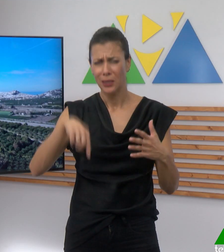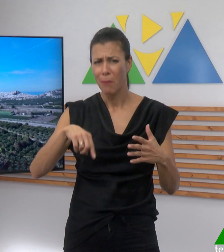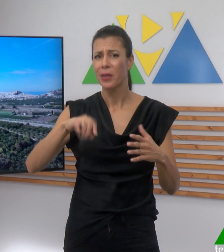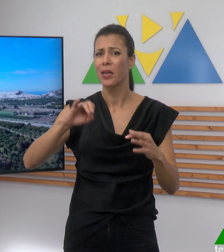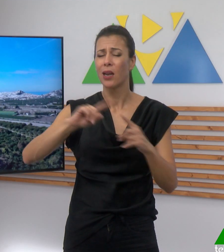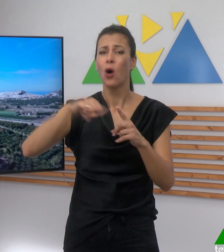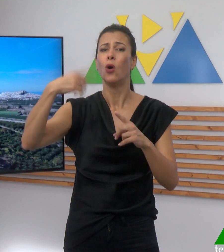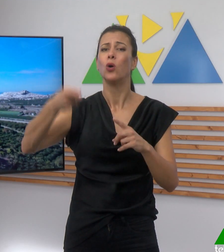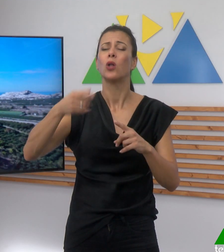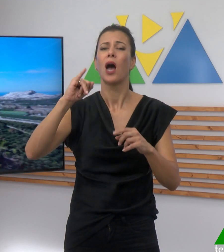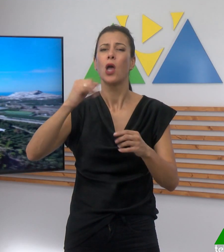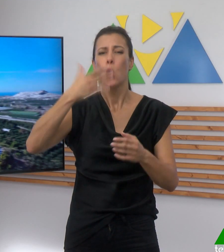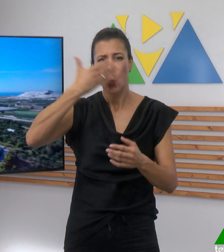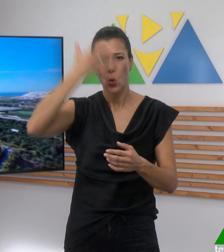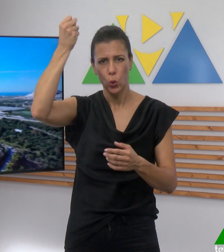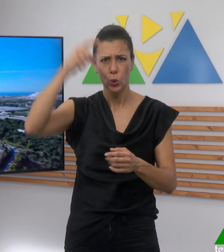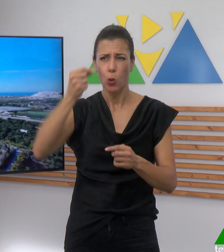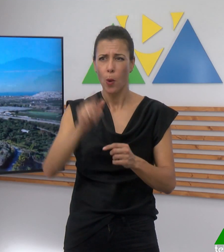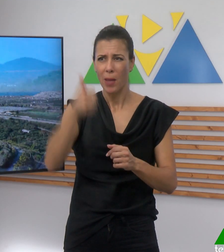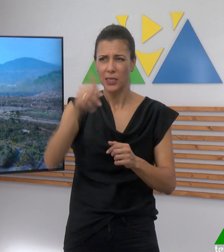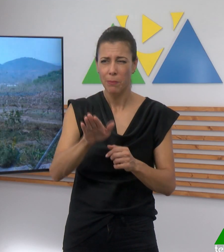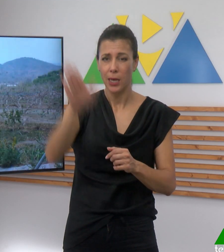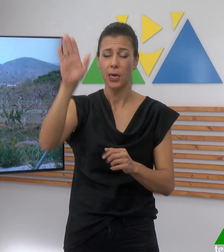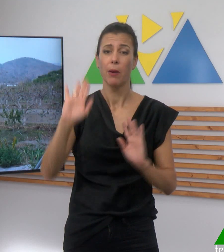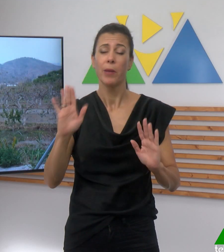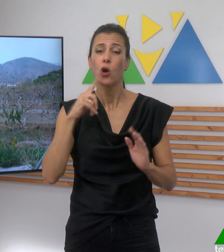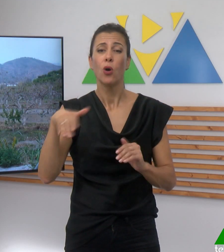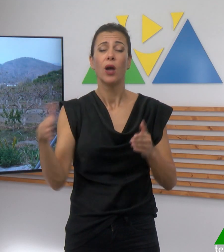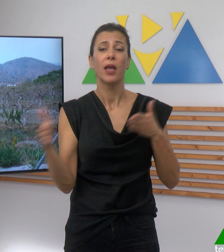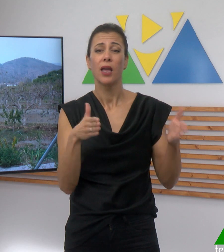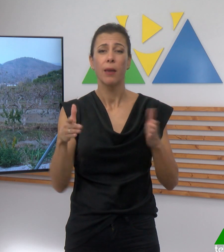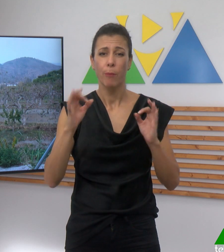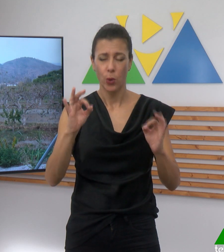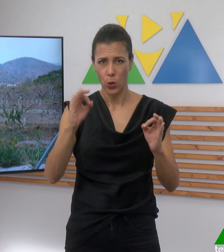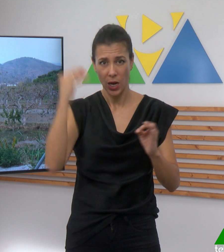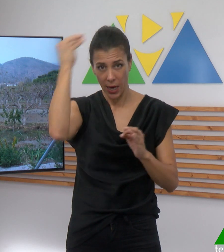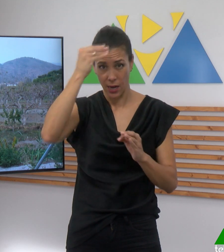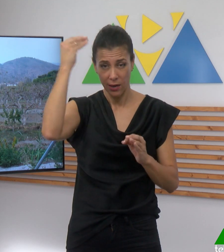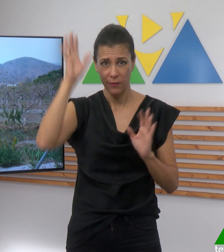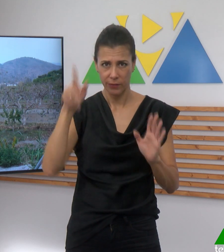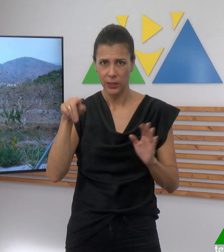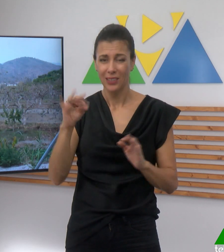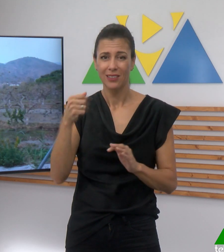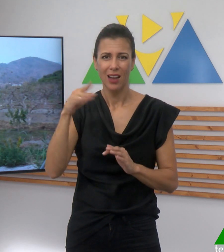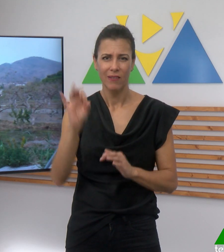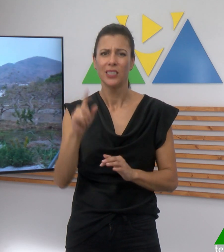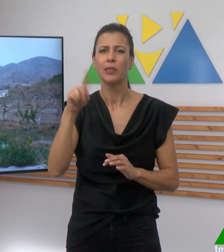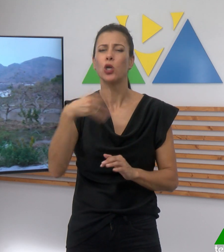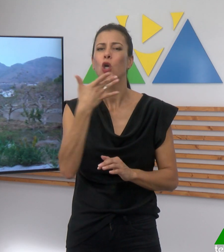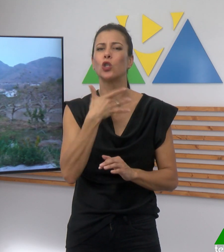en más un poco más para arriba en época árabes a este pago del puente en la tabla se conocía con el pago del puente del jid